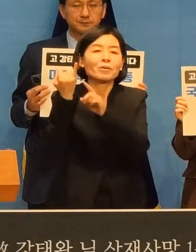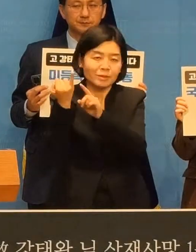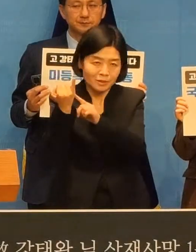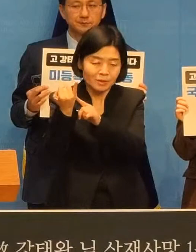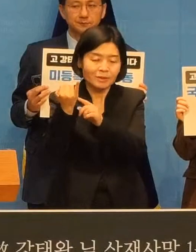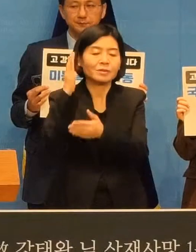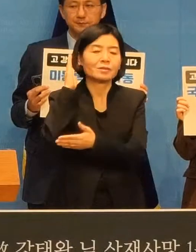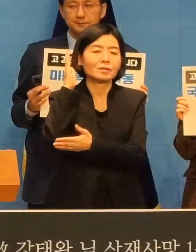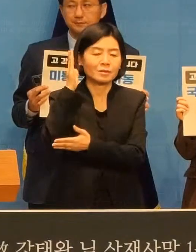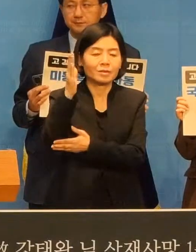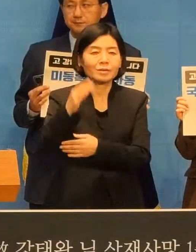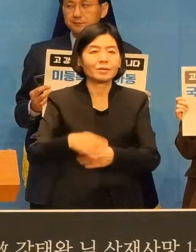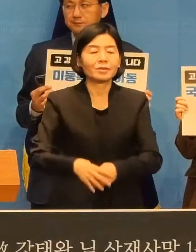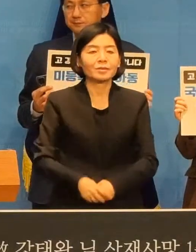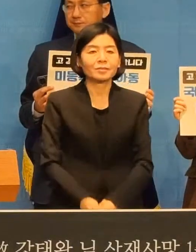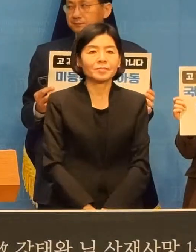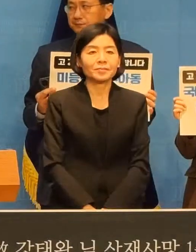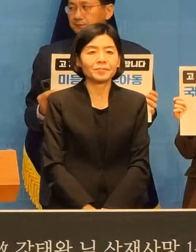하겠습니다.